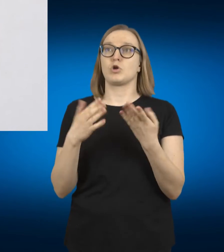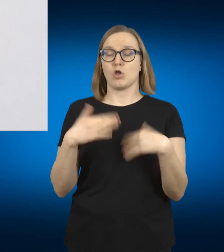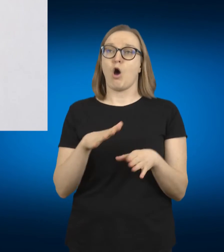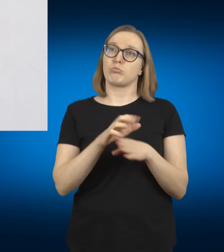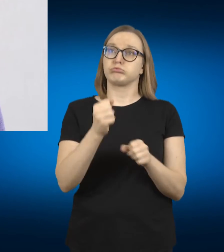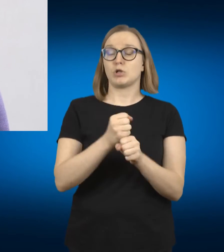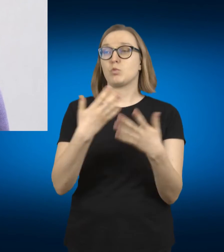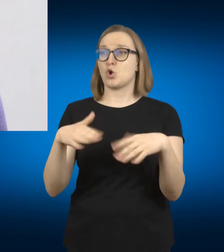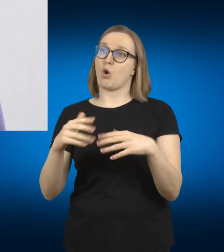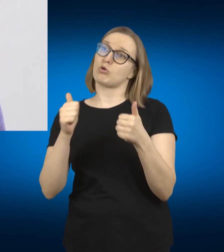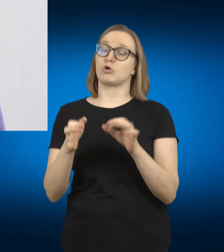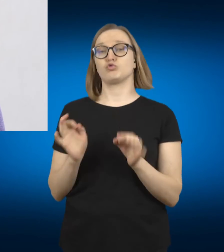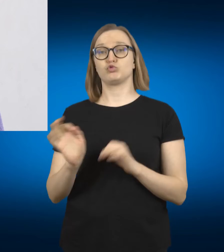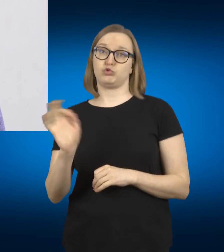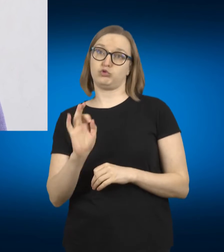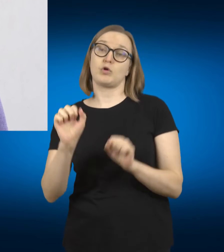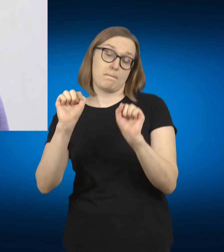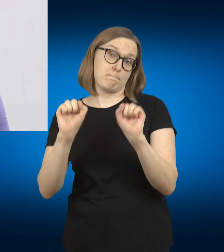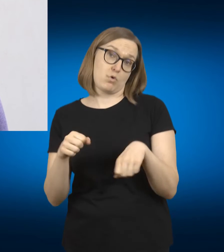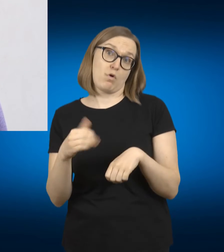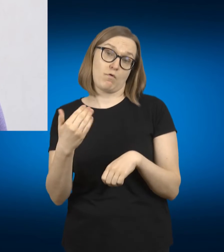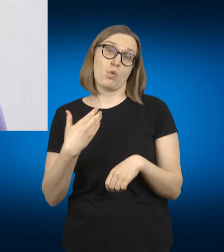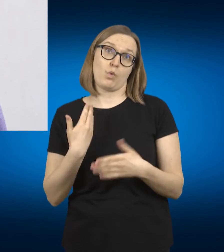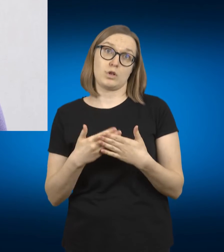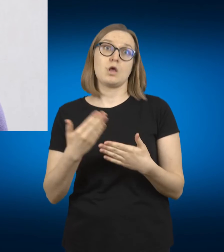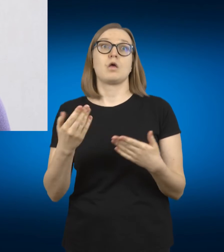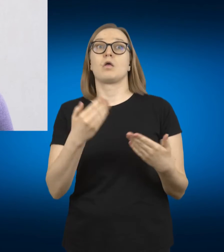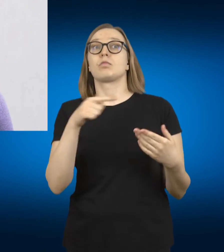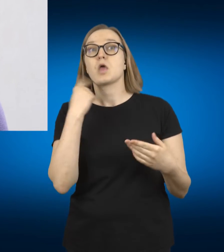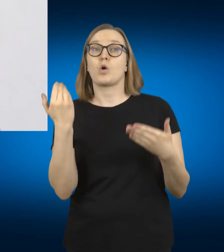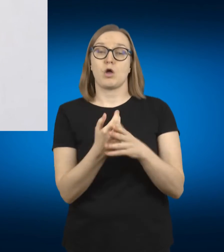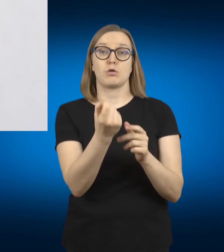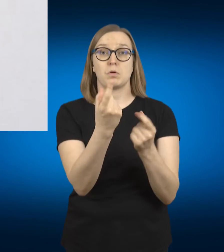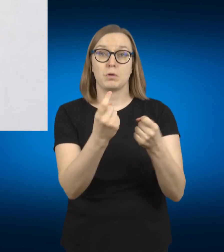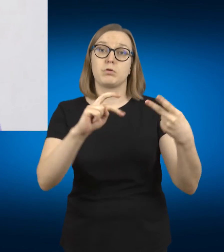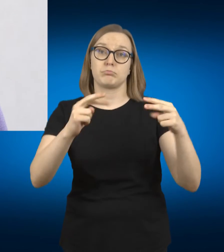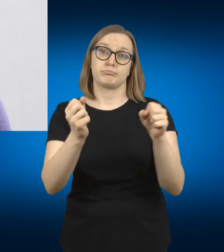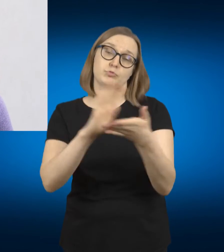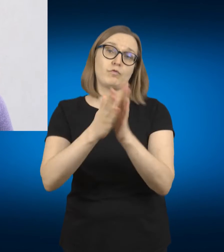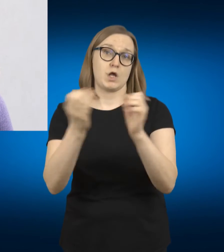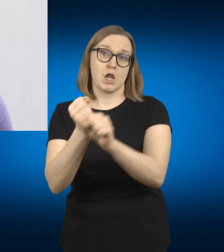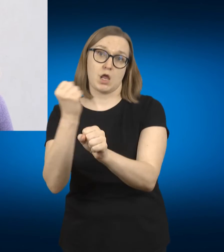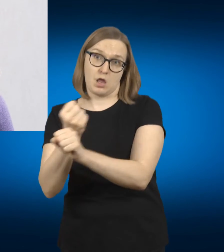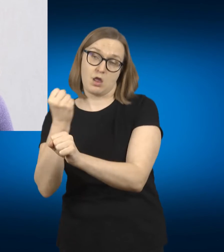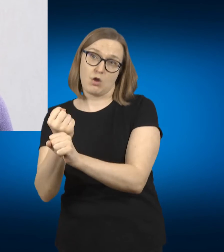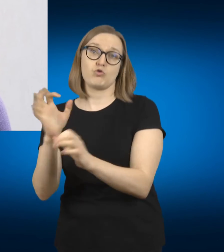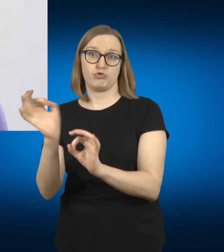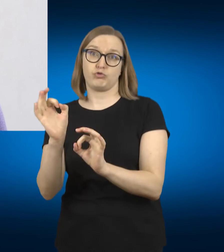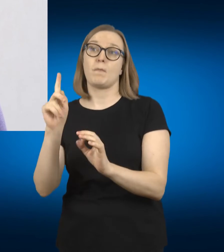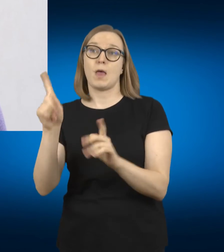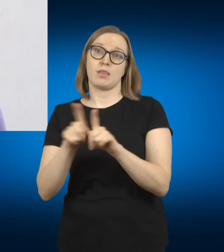visko susitvarkiam. Taip gali būti, taip svarbu, nes daug dalykų turėjom persidėlioti, bet suprantama, kad jeigu ir iškils tos kitos